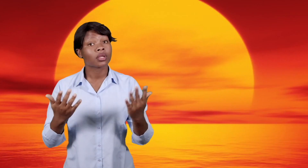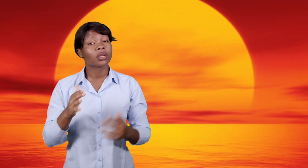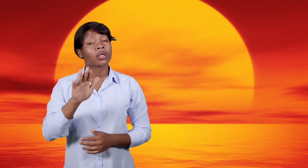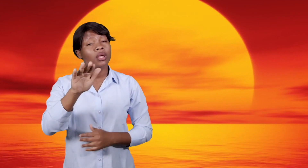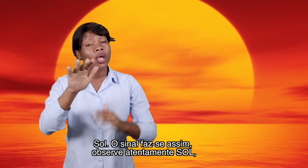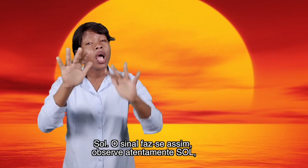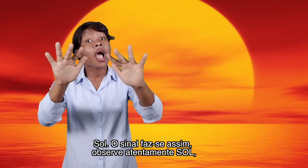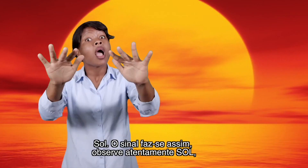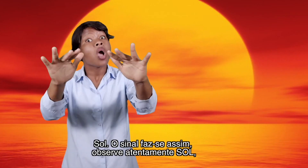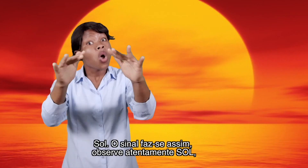Sol